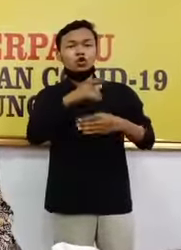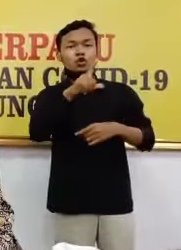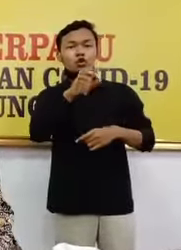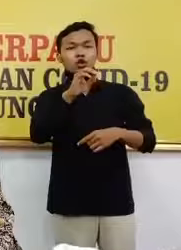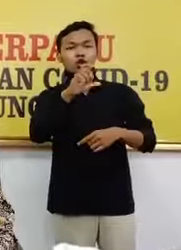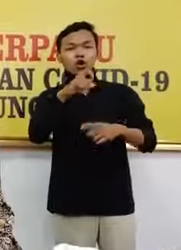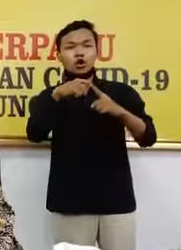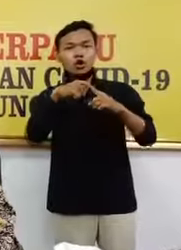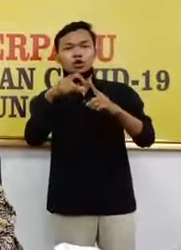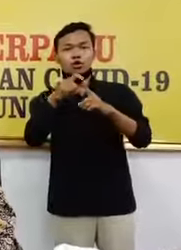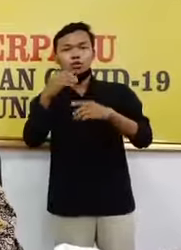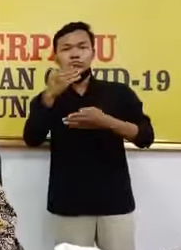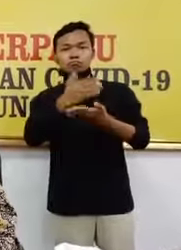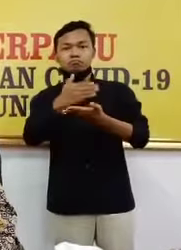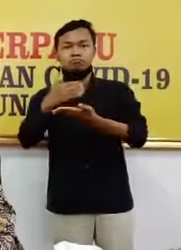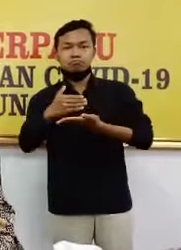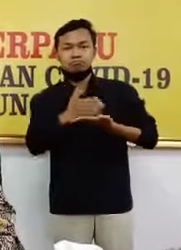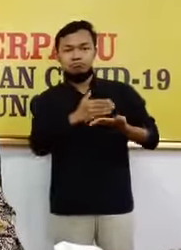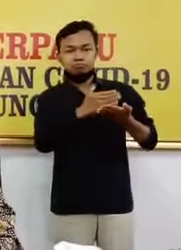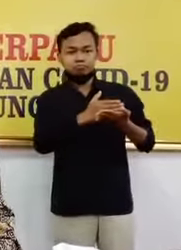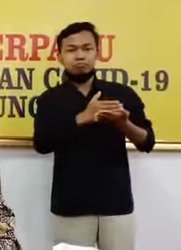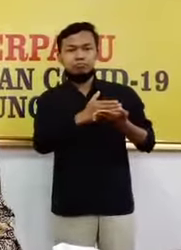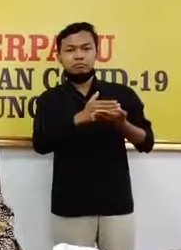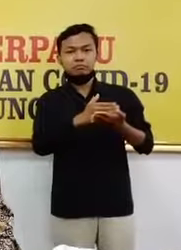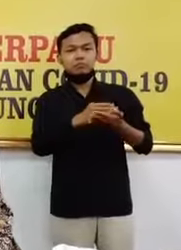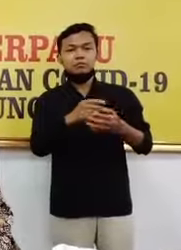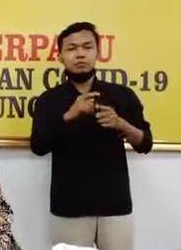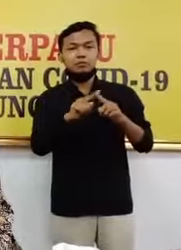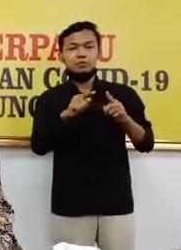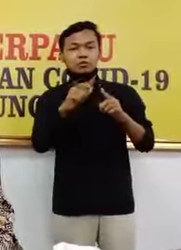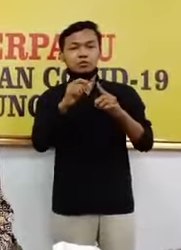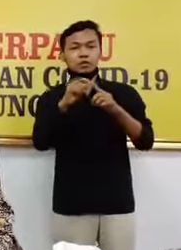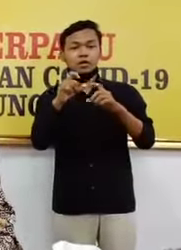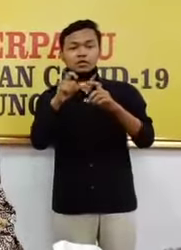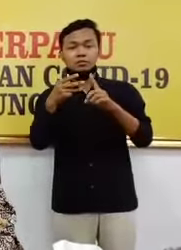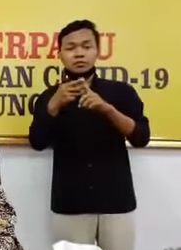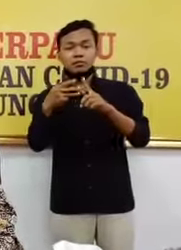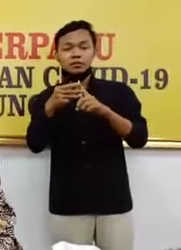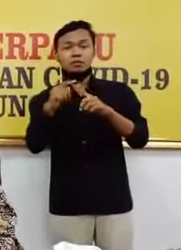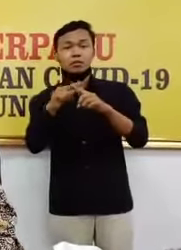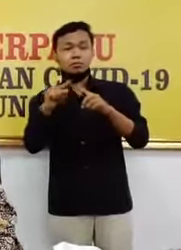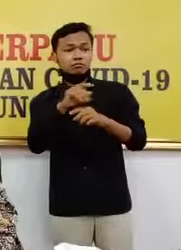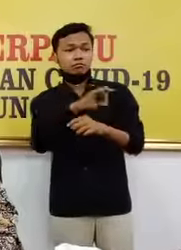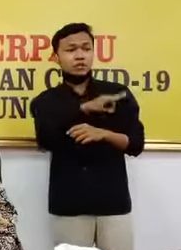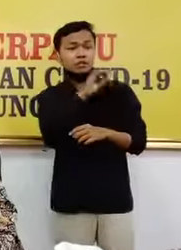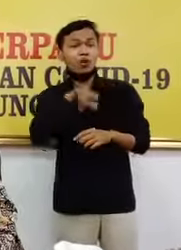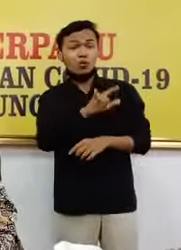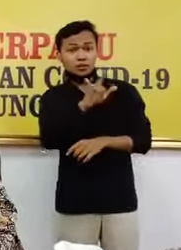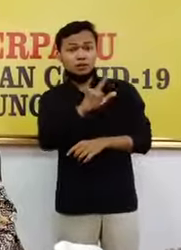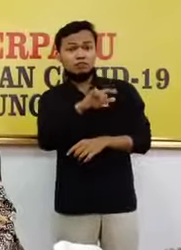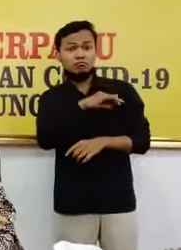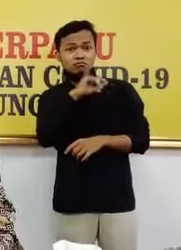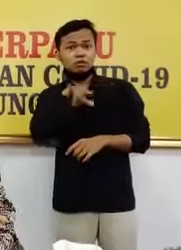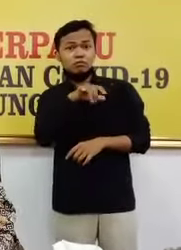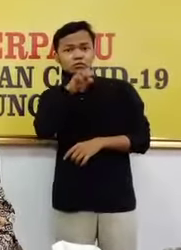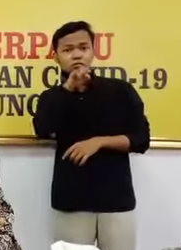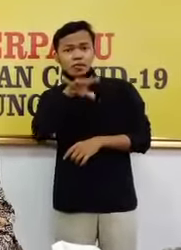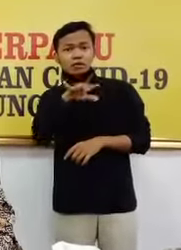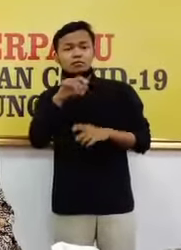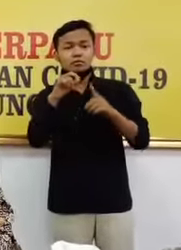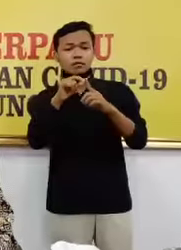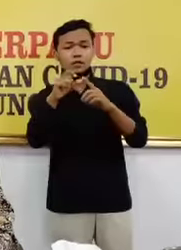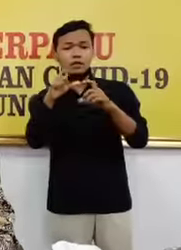aja. Tapi kita tidak akan mengadakan PSBB. Tapi instruksi Bapak Presiden untuk PSBB dalam